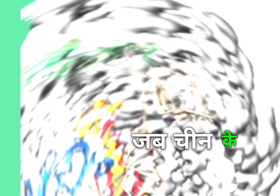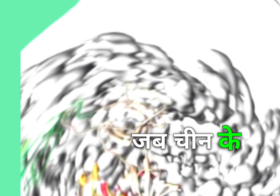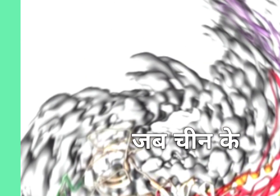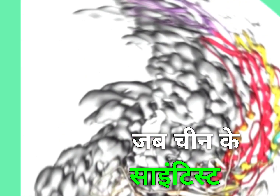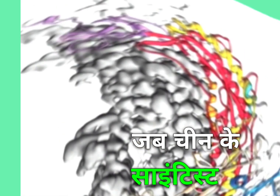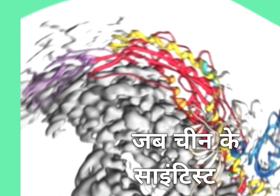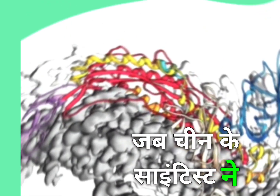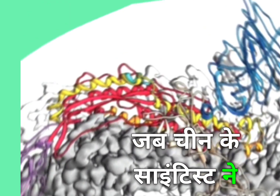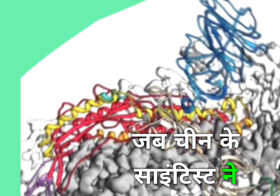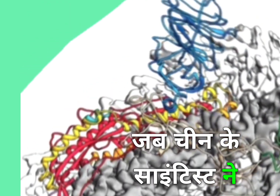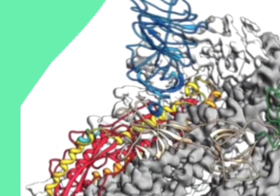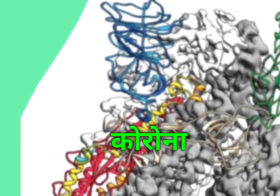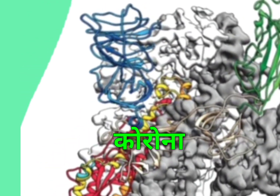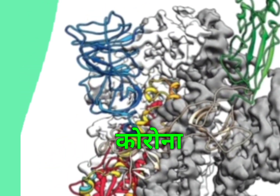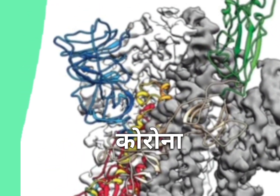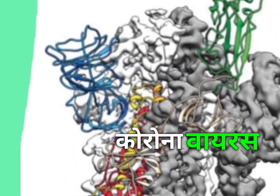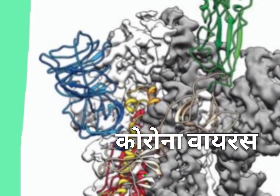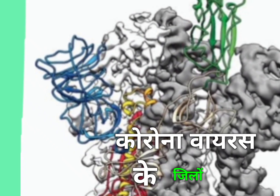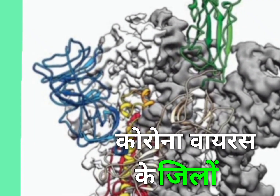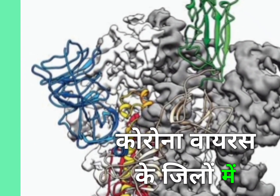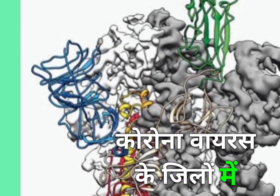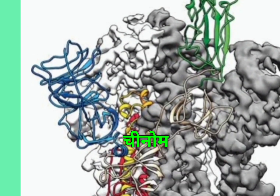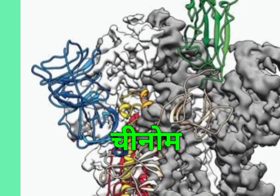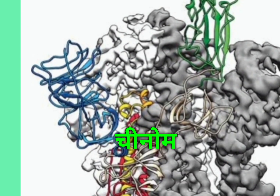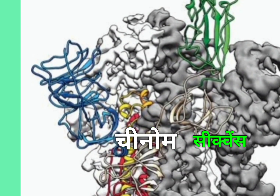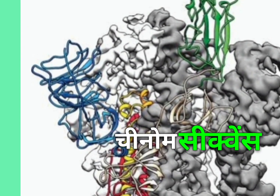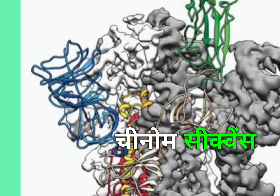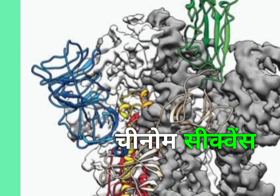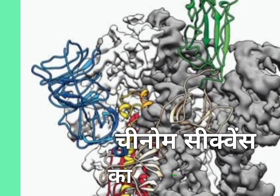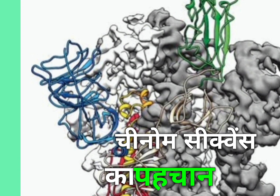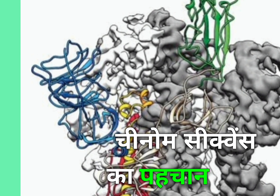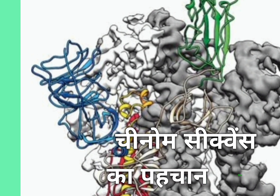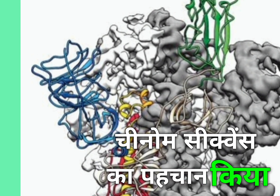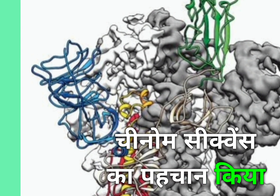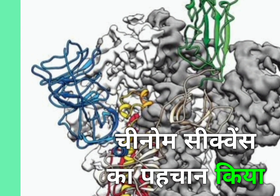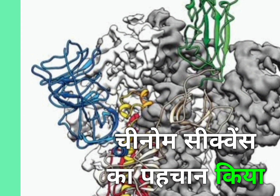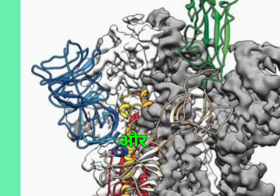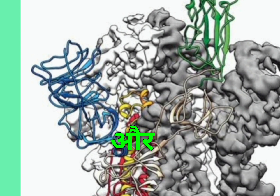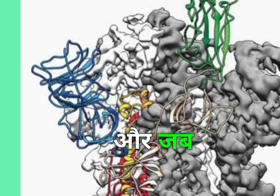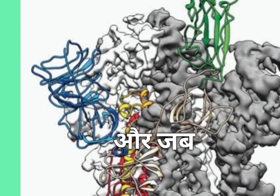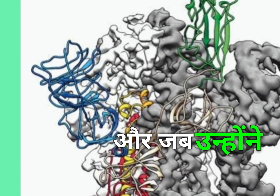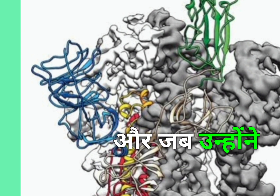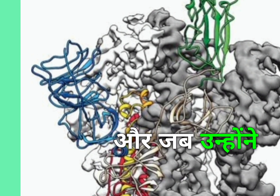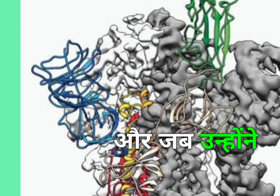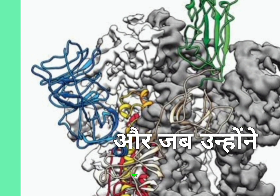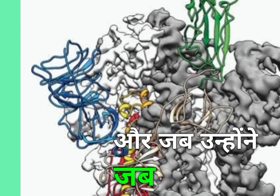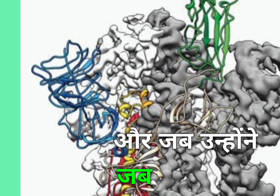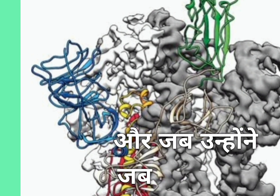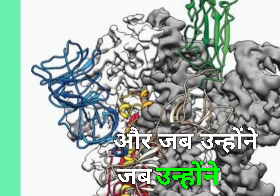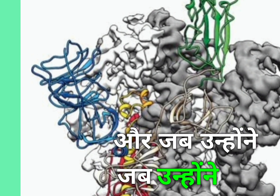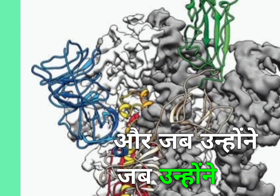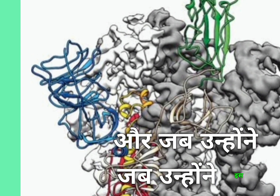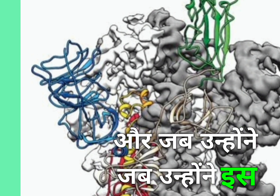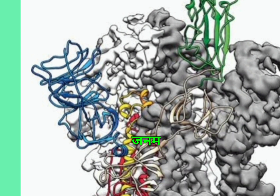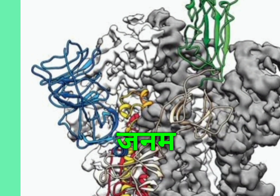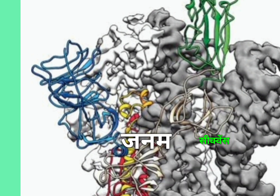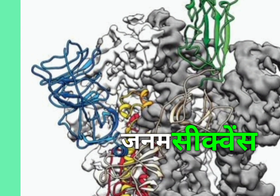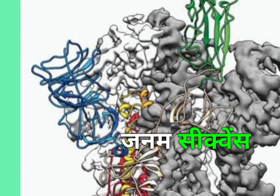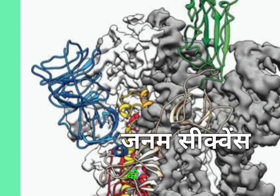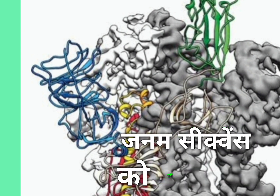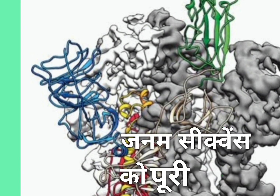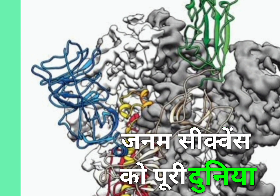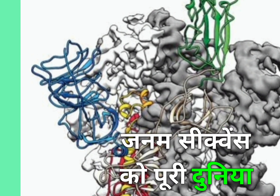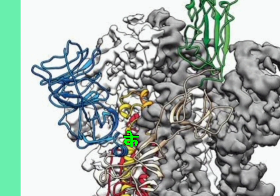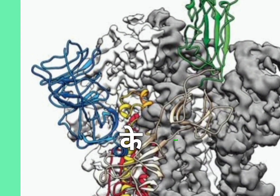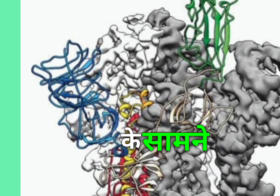जब चीन के साइंटिस्ट ने कोरोना वायरस के जीनोम सीक्वेंस का पहचान किया और जब उन्होंने इस जीनोम